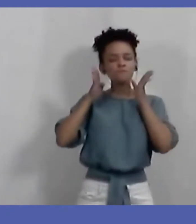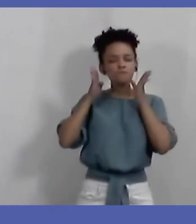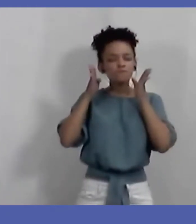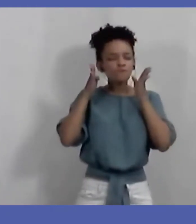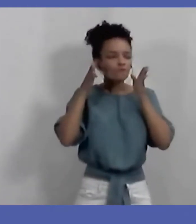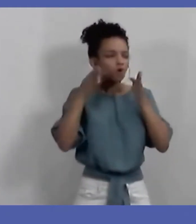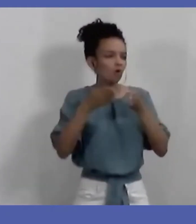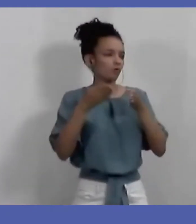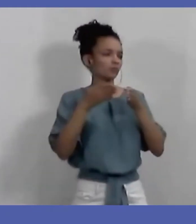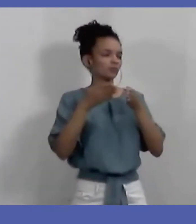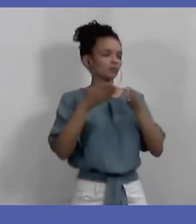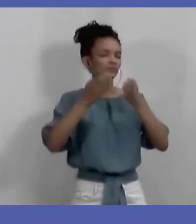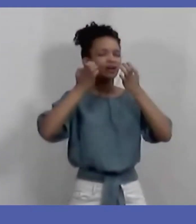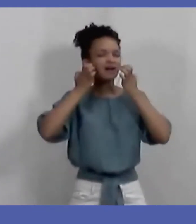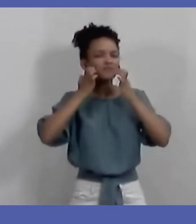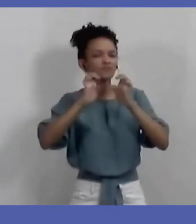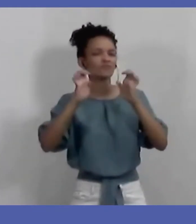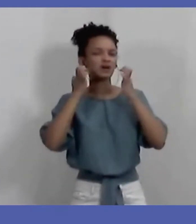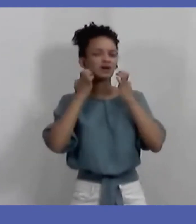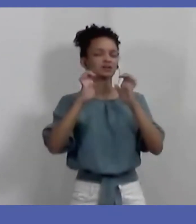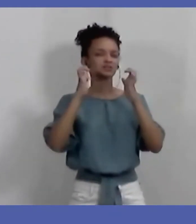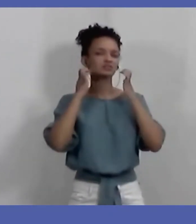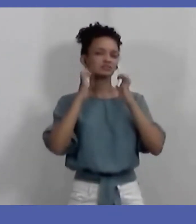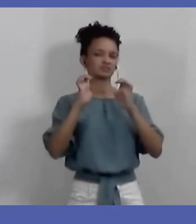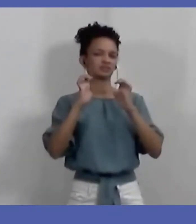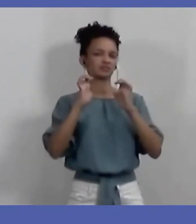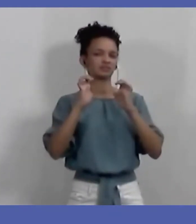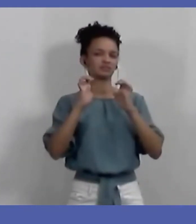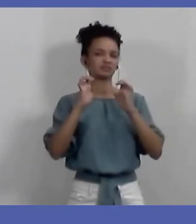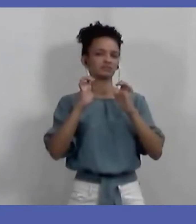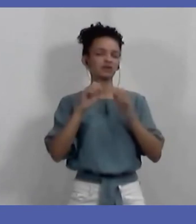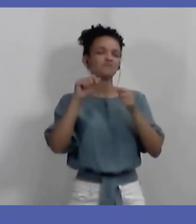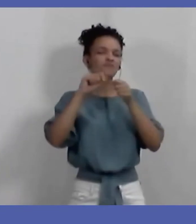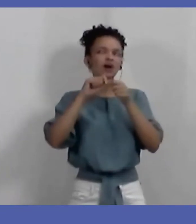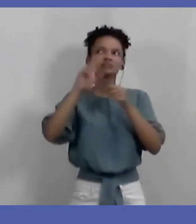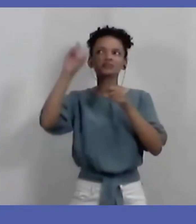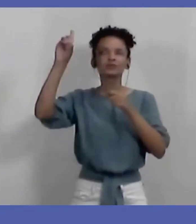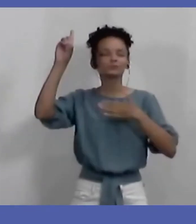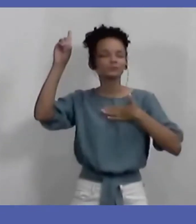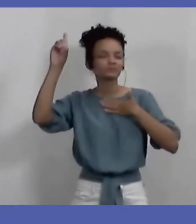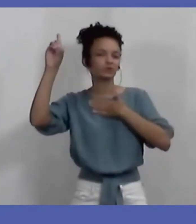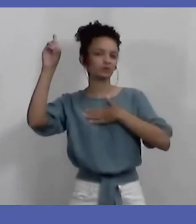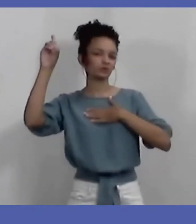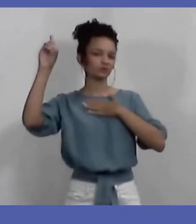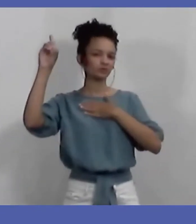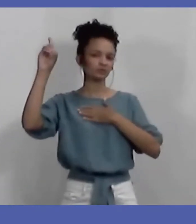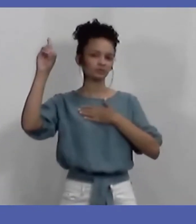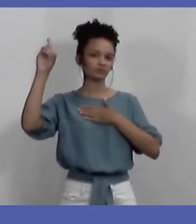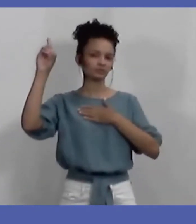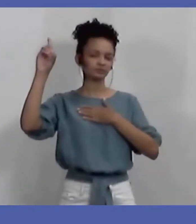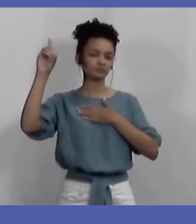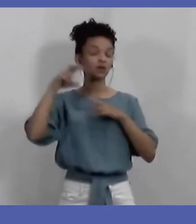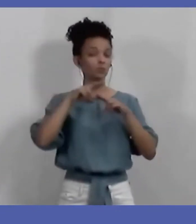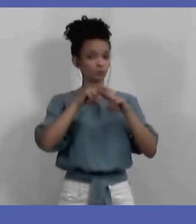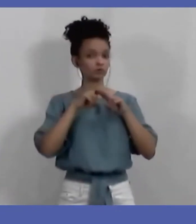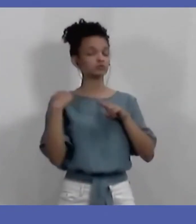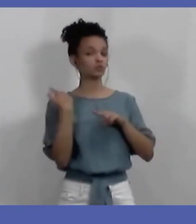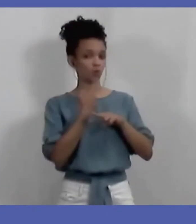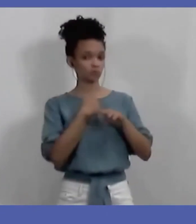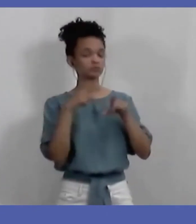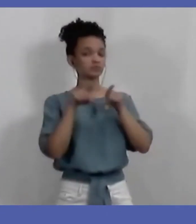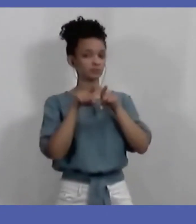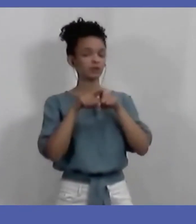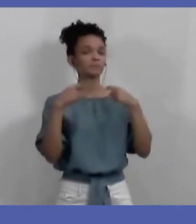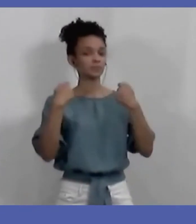em agradar o Senhor. Então, quando nós saímos para servir o Senhor, temos que agradar o Senhor em